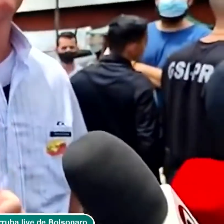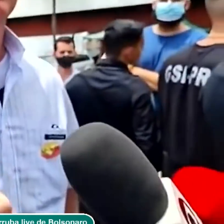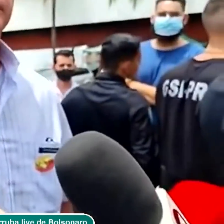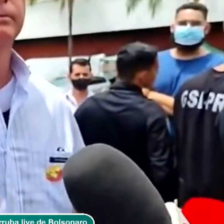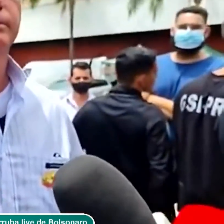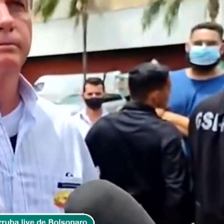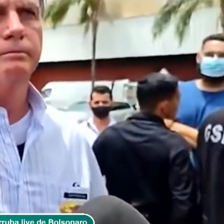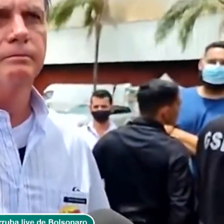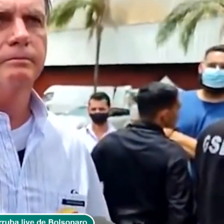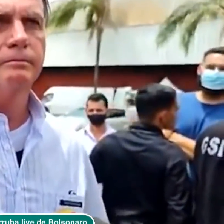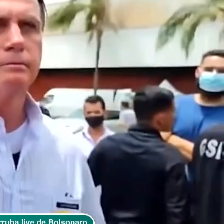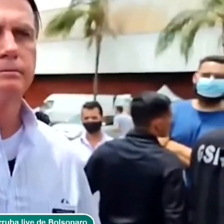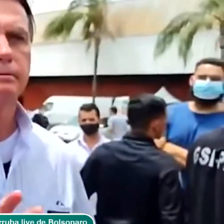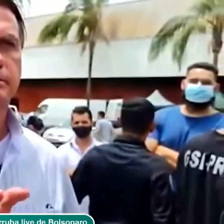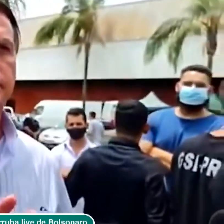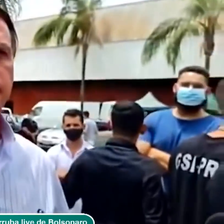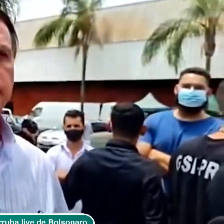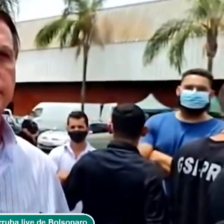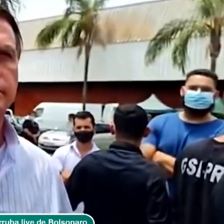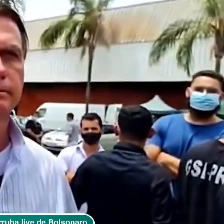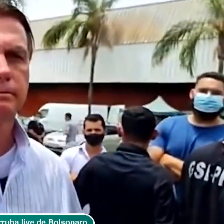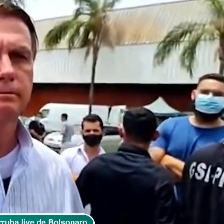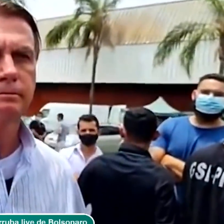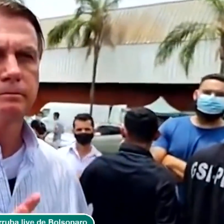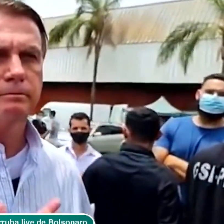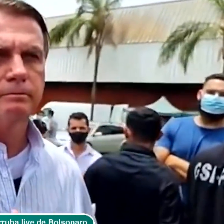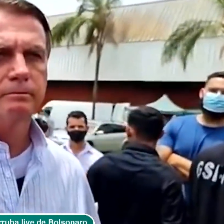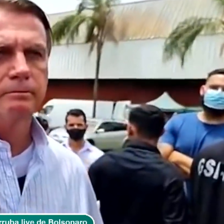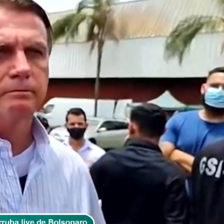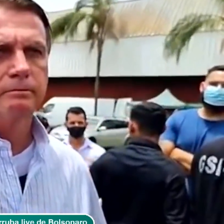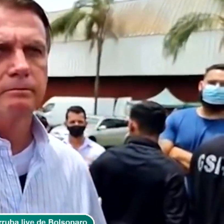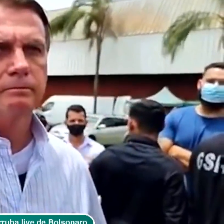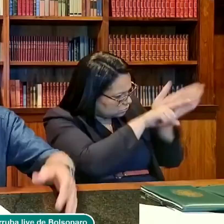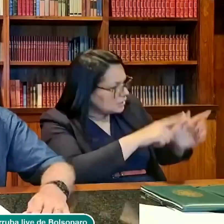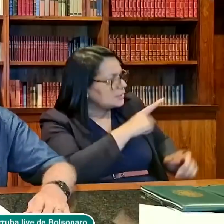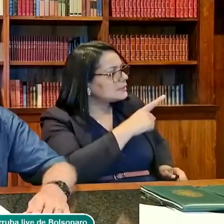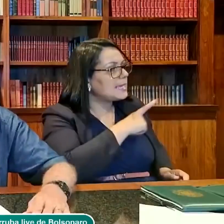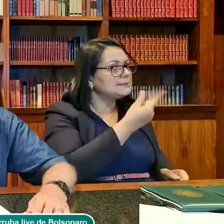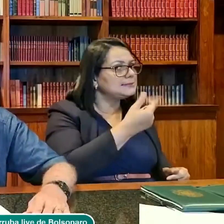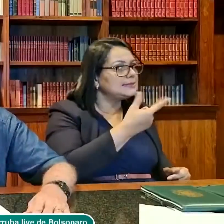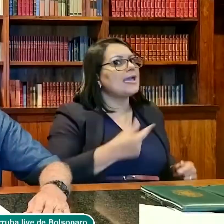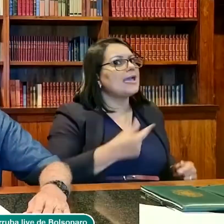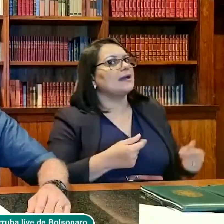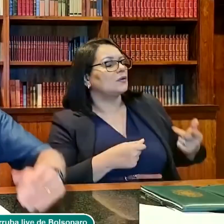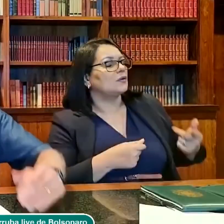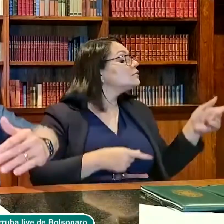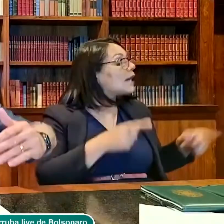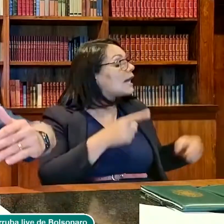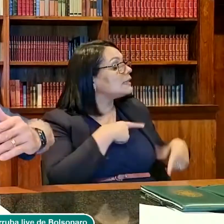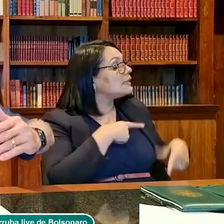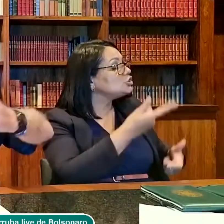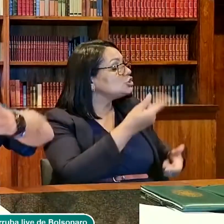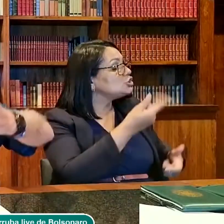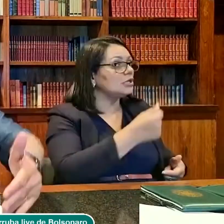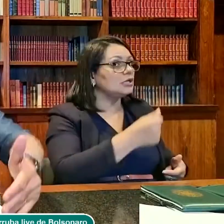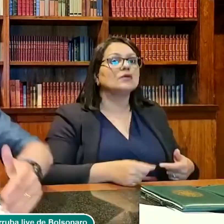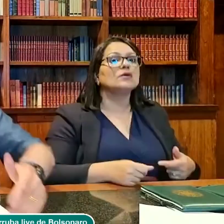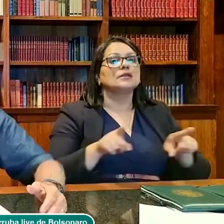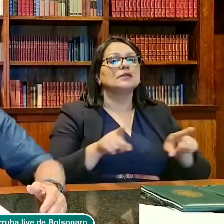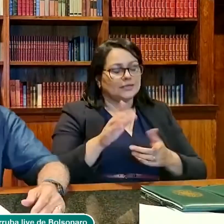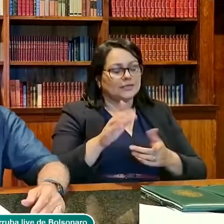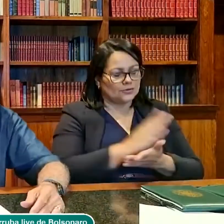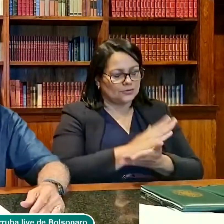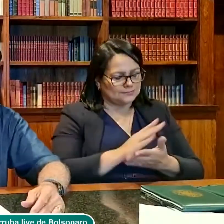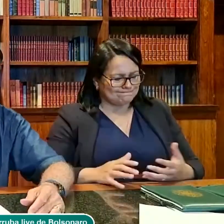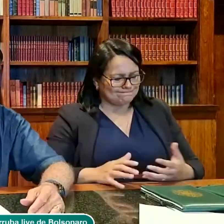Assistência Social do Reino Unido afirmou que se trata de fake news. Segundo o órgão, não existem relatórios